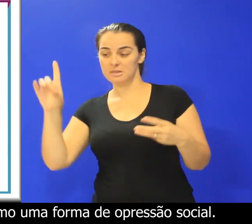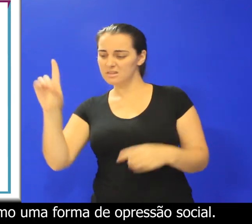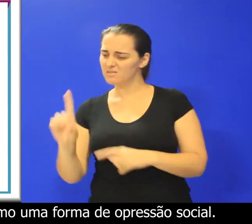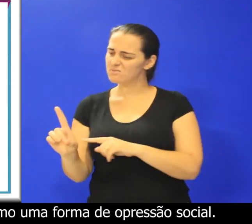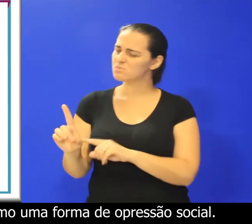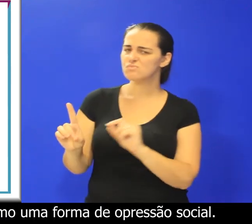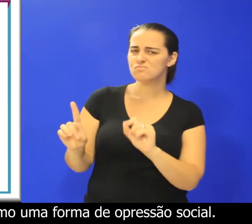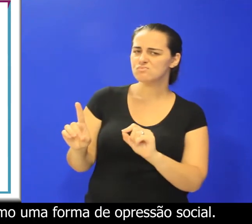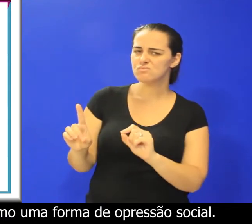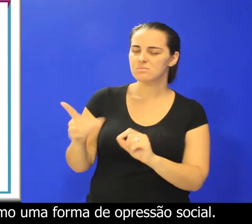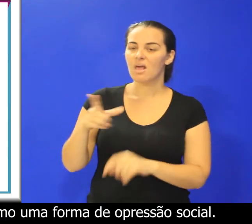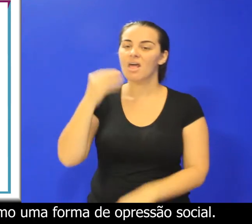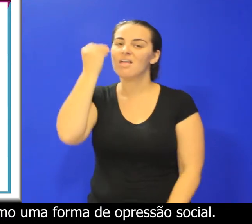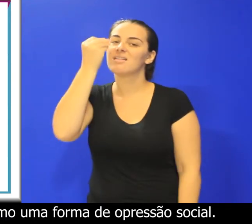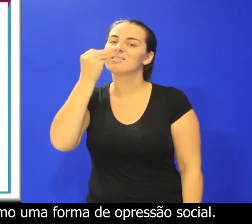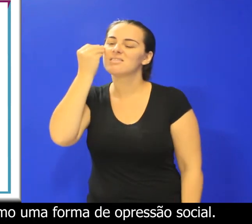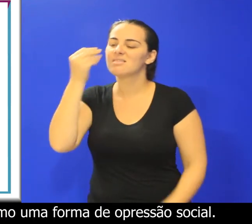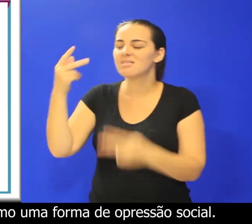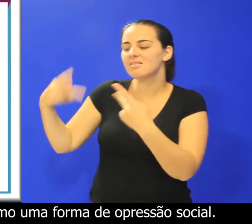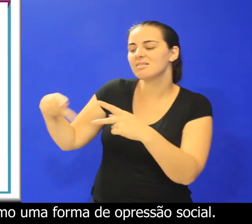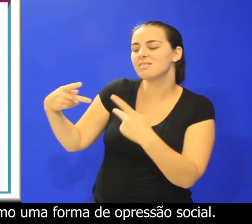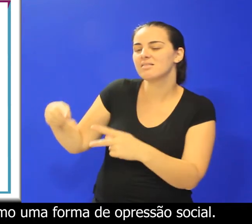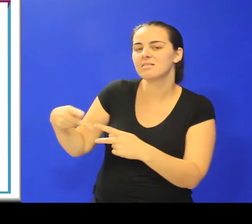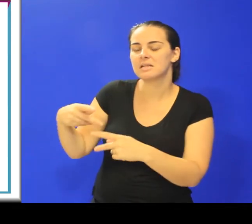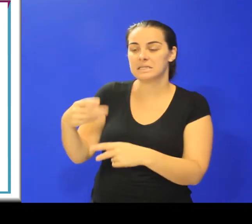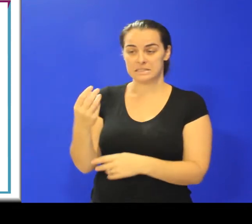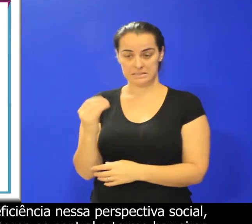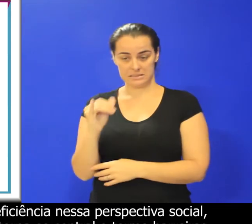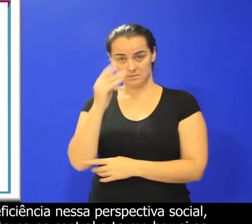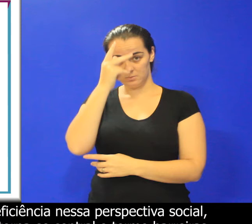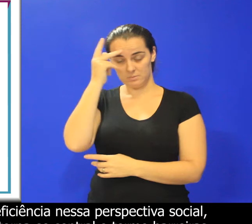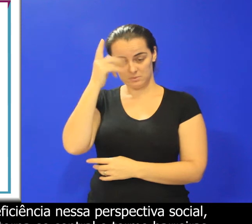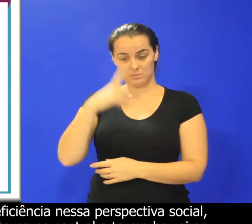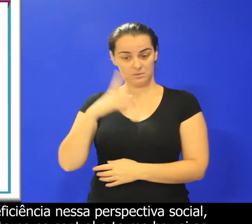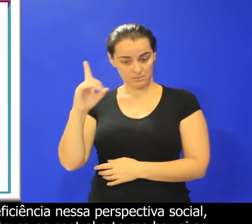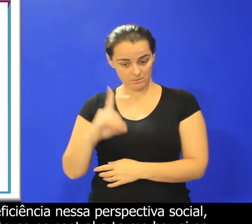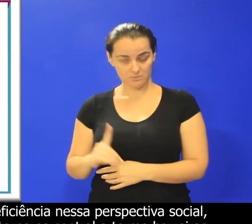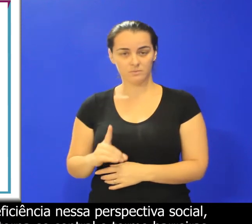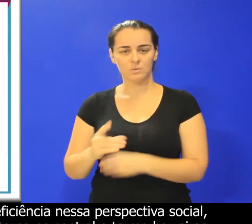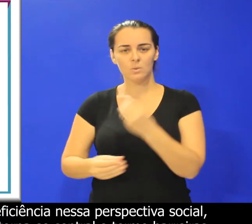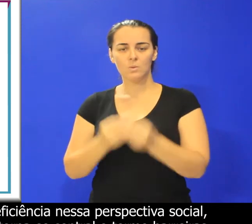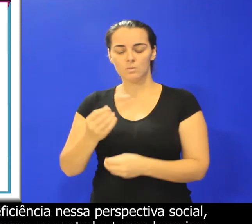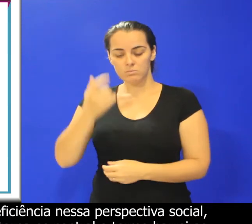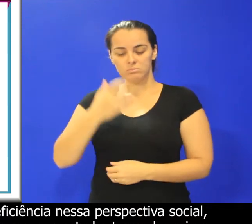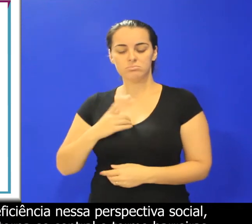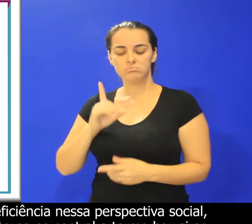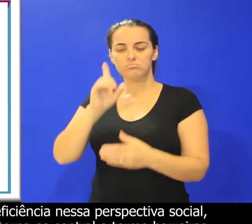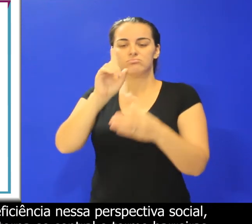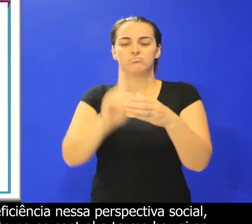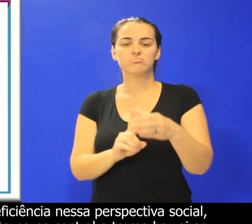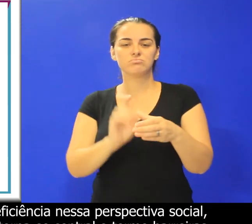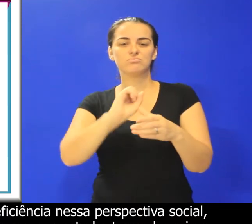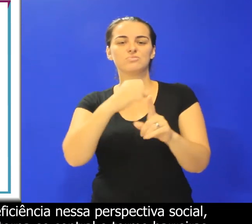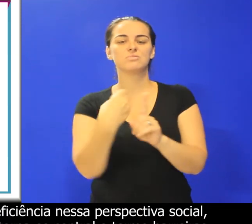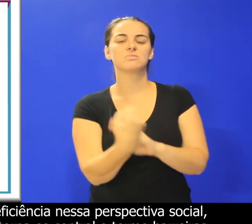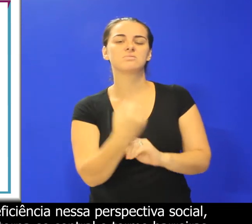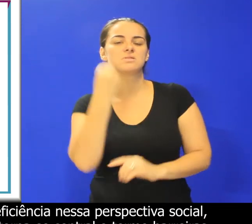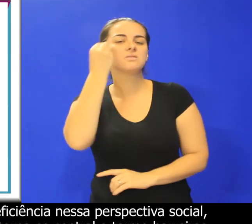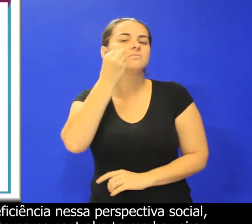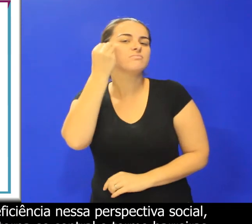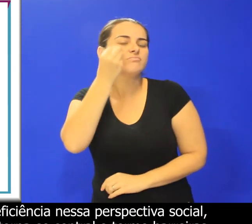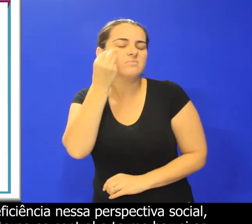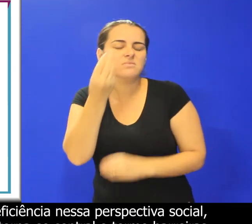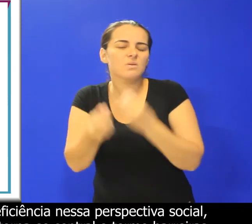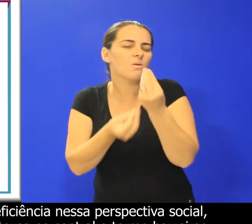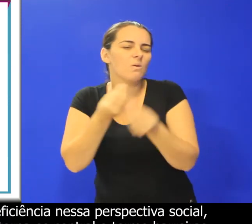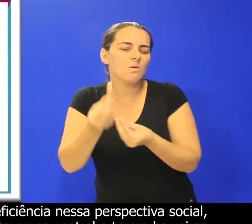portanto, como uma forma de opressão social. Assim, quando pensamos a deficiência nessa perspectiva social, que se